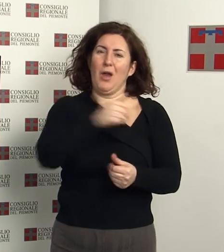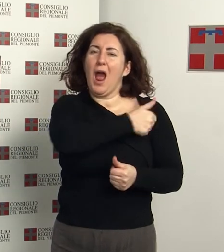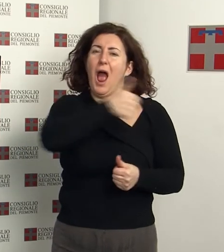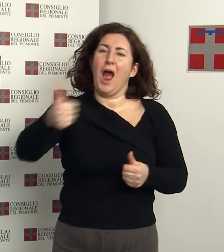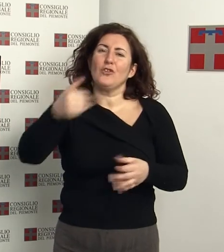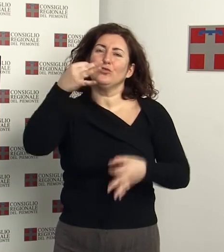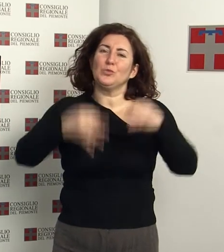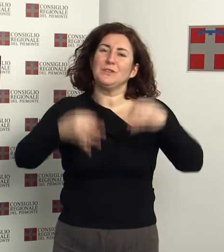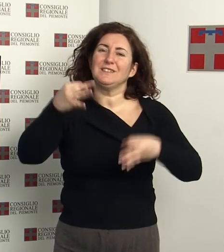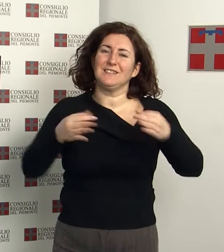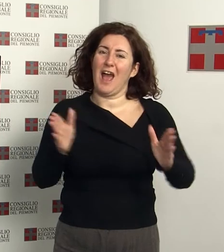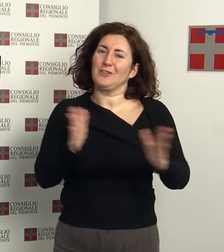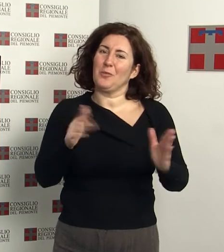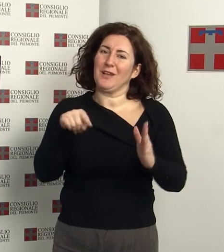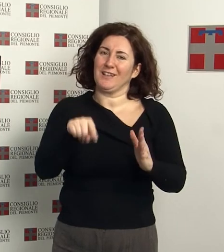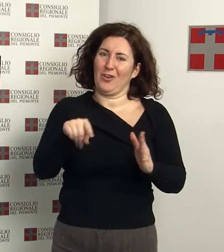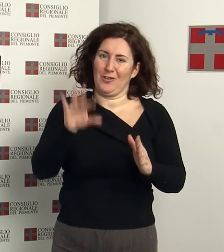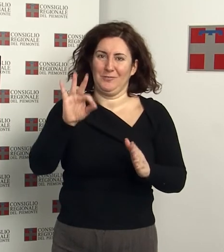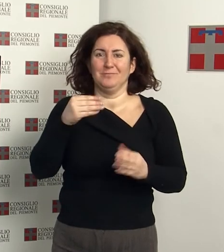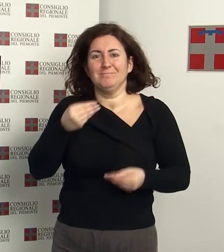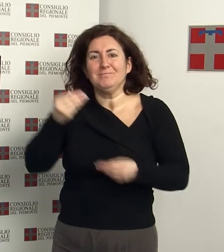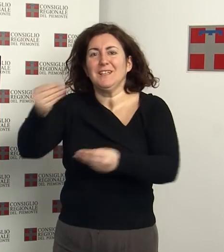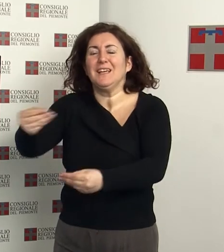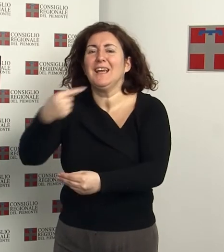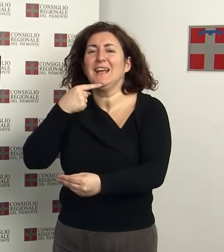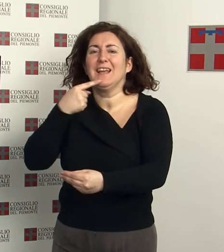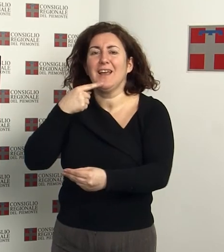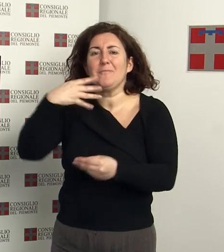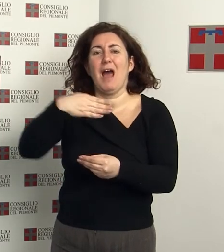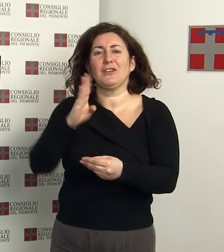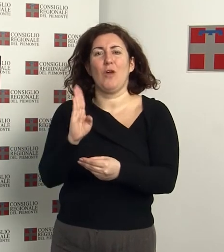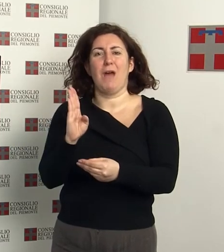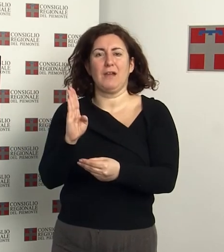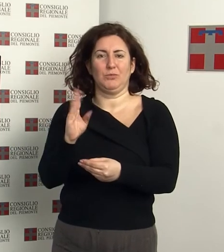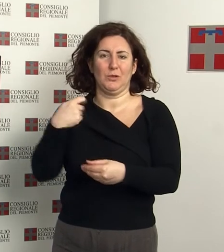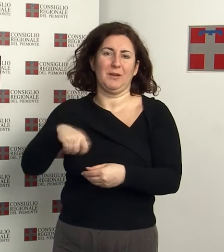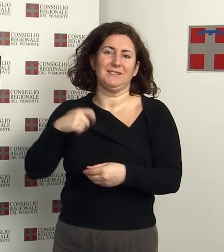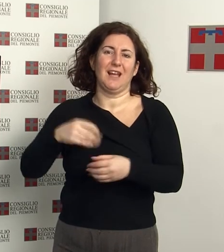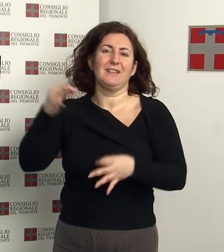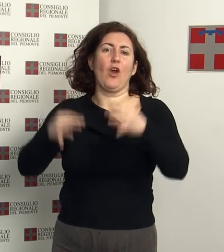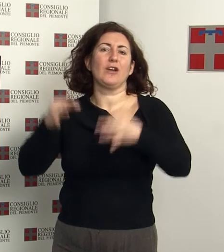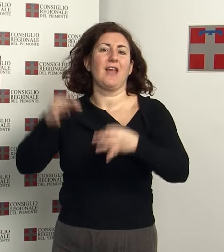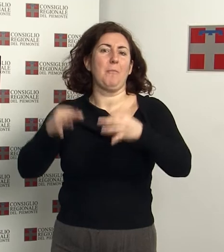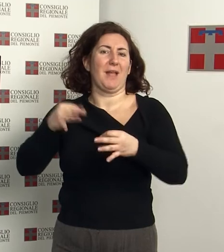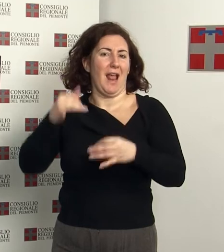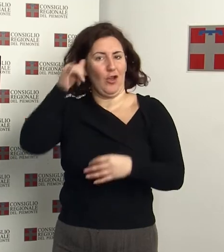opera di mario barbuto presidente della corte d'appello di torino distretto e piemonte valle d'aosta che ha ricordato il grande valore sociale